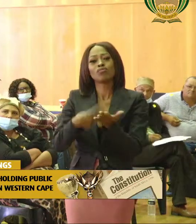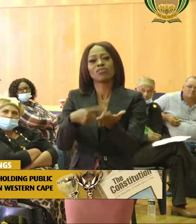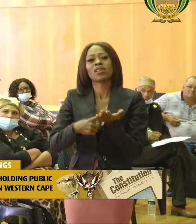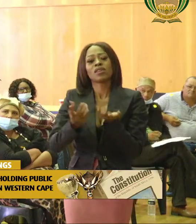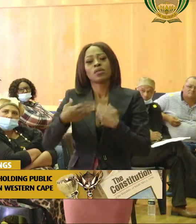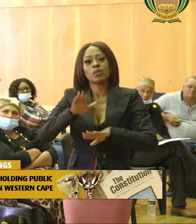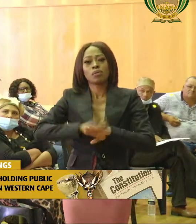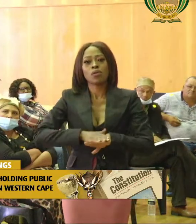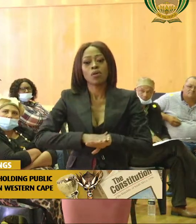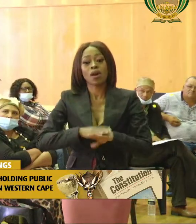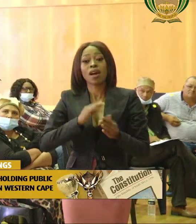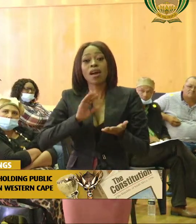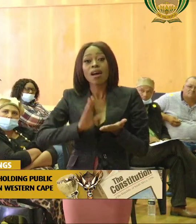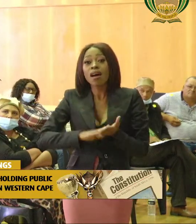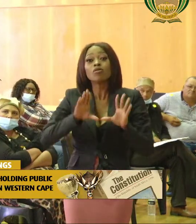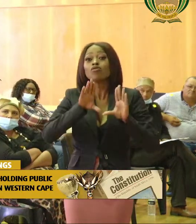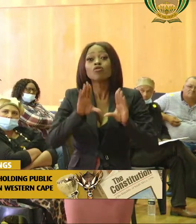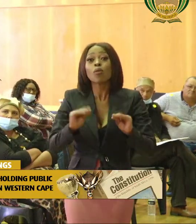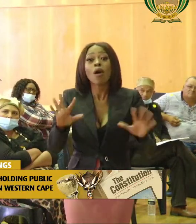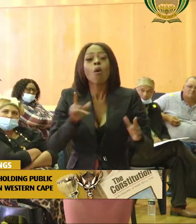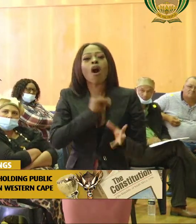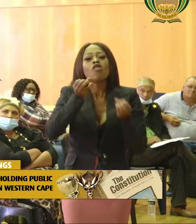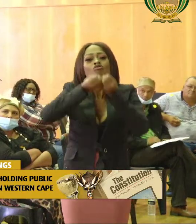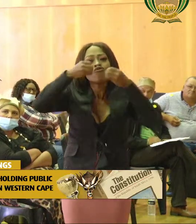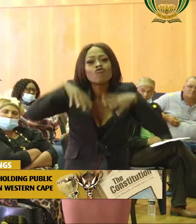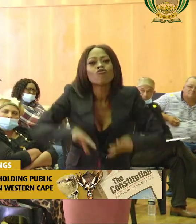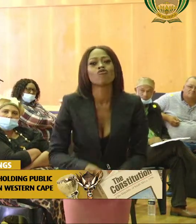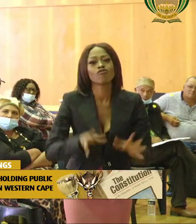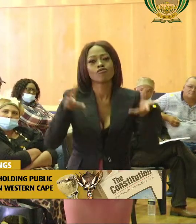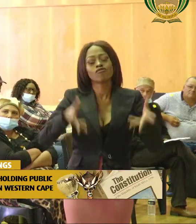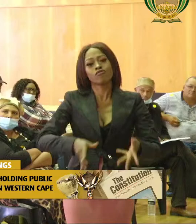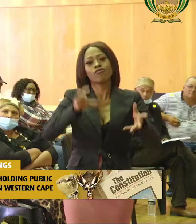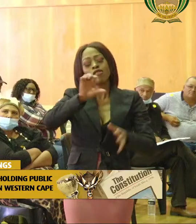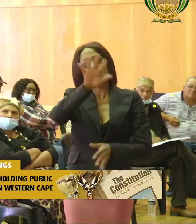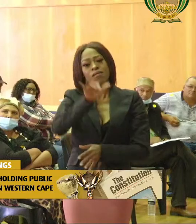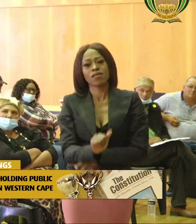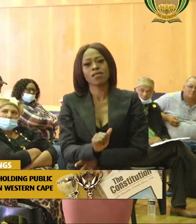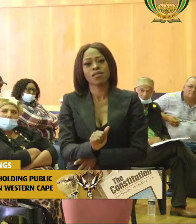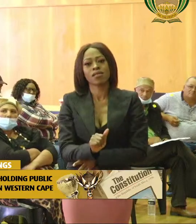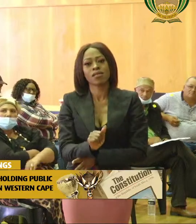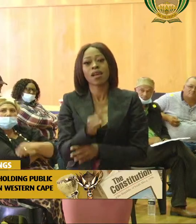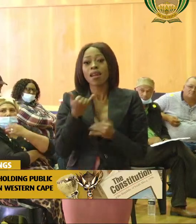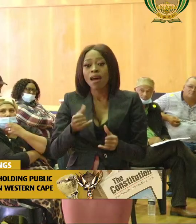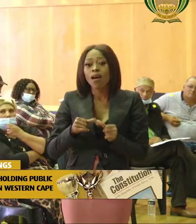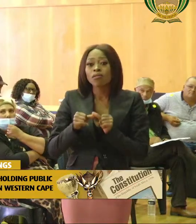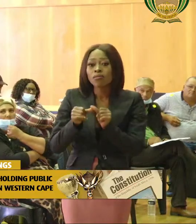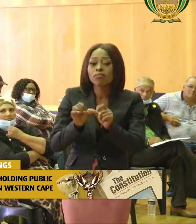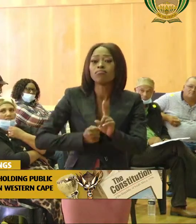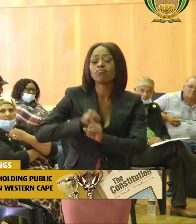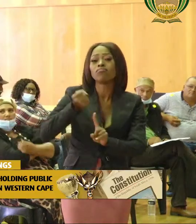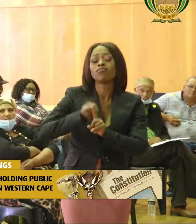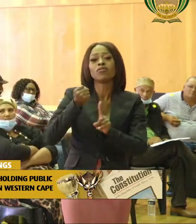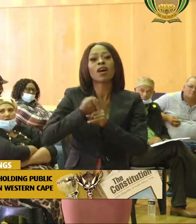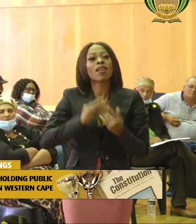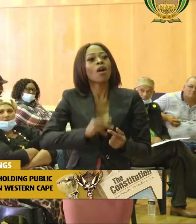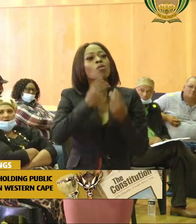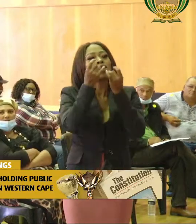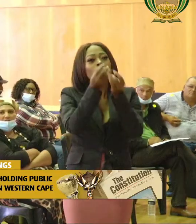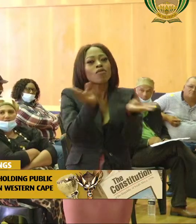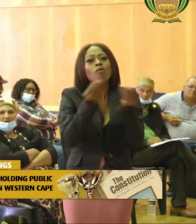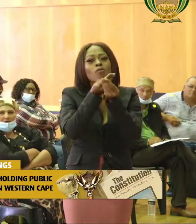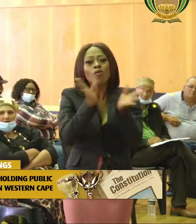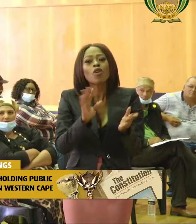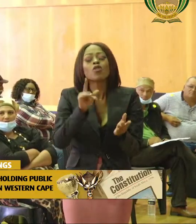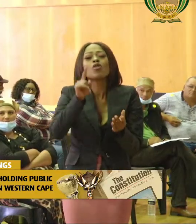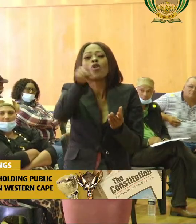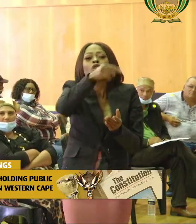stop, want as ons nie die gemors in Suid-Afrika gaan stop nie, dan gaan foreigners aanhou vir ons kom vertel en dictate wat is